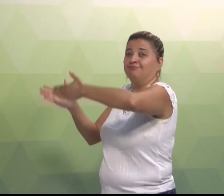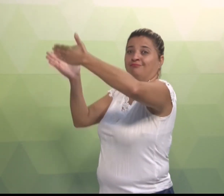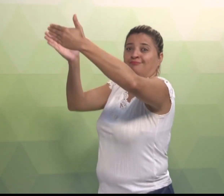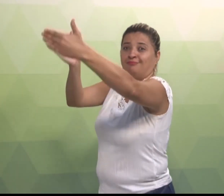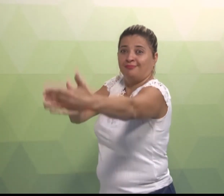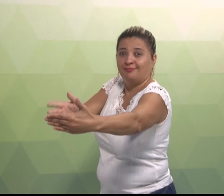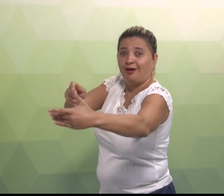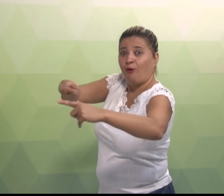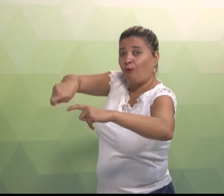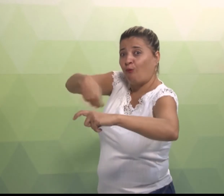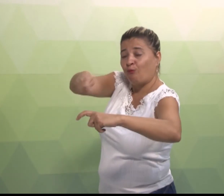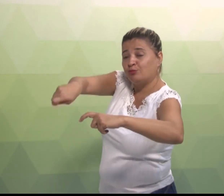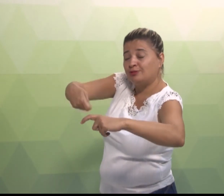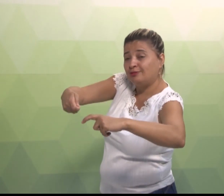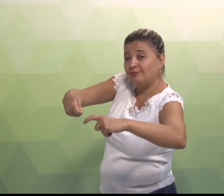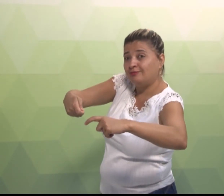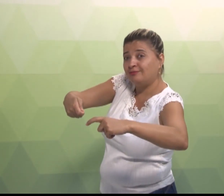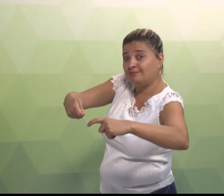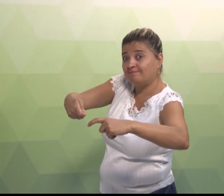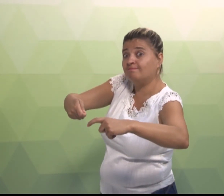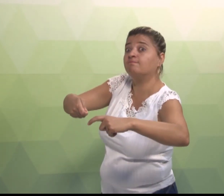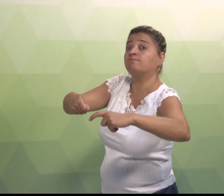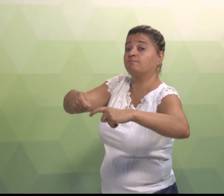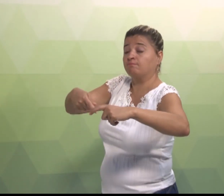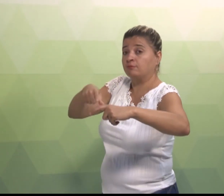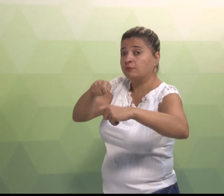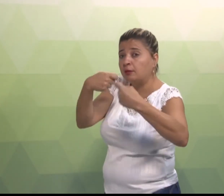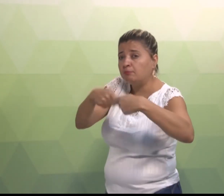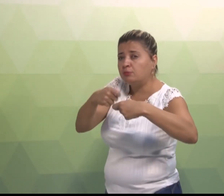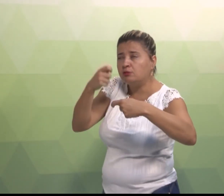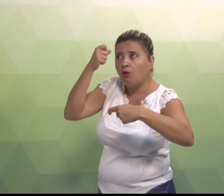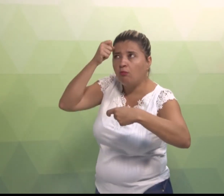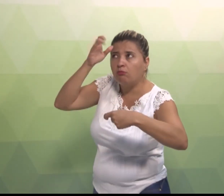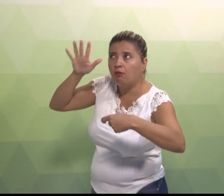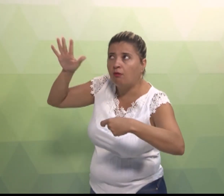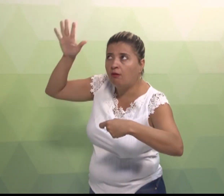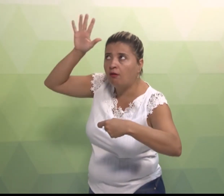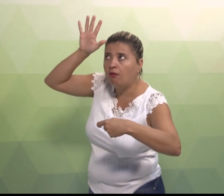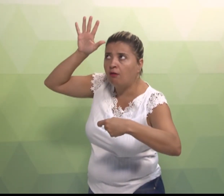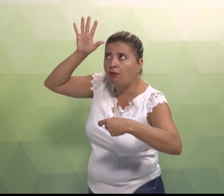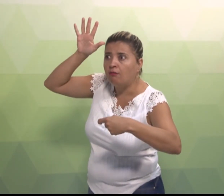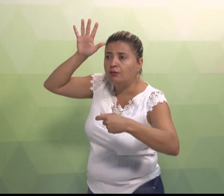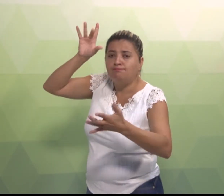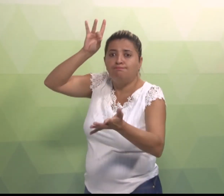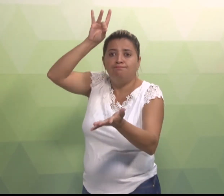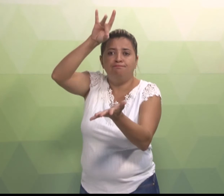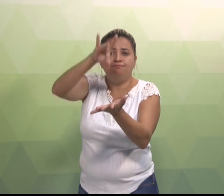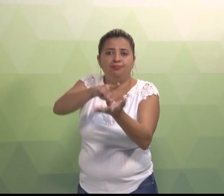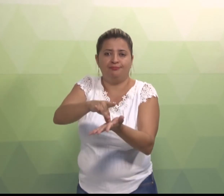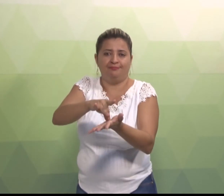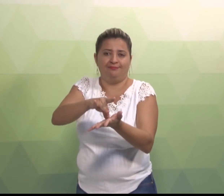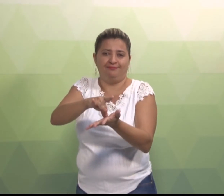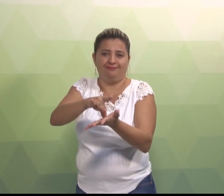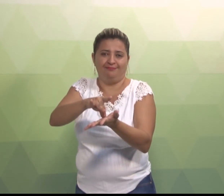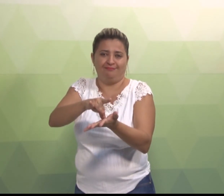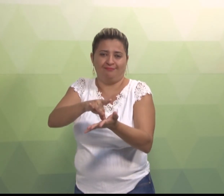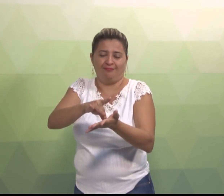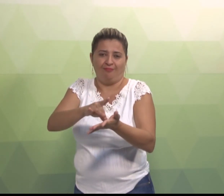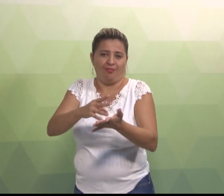de dormir, uma cozinha. Então, eu preciso visualizar de como realmente é aquele espaço da